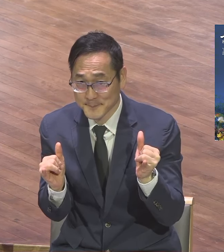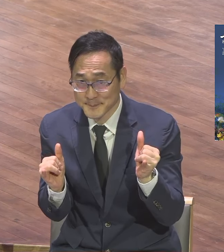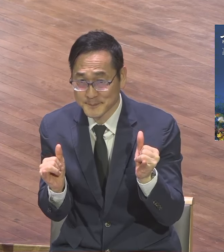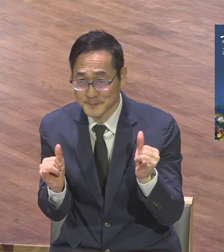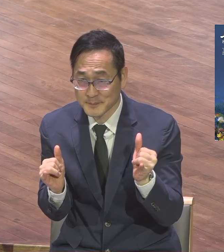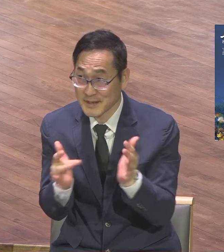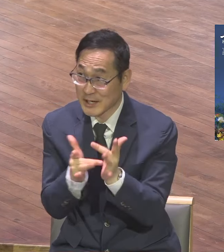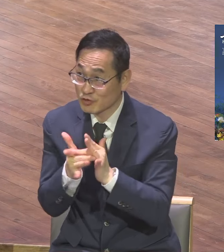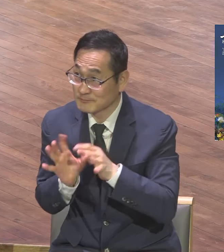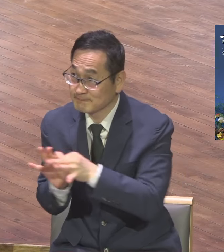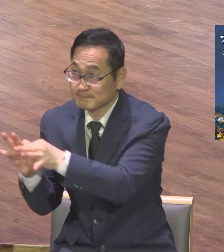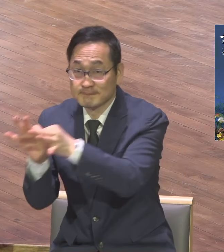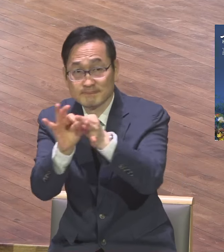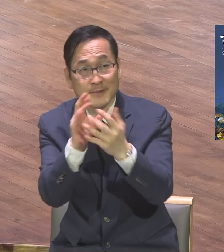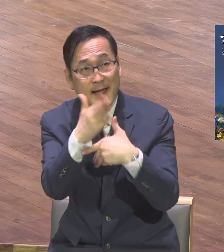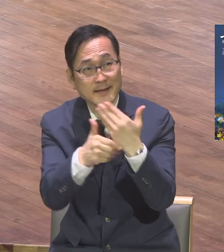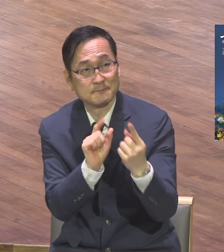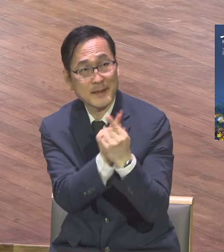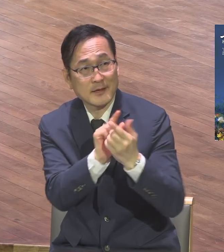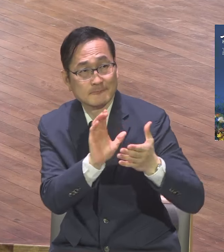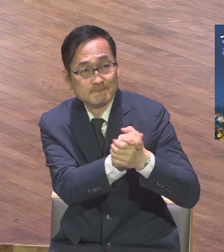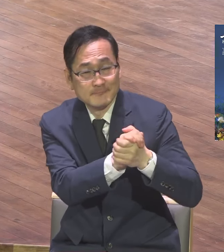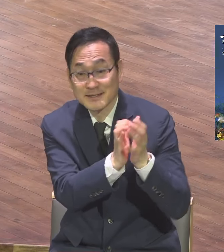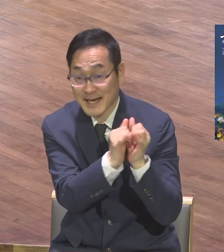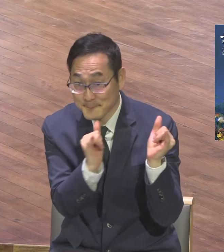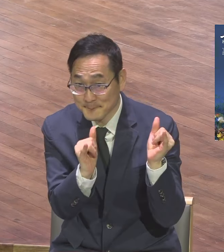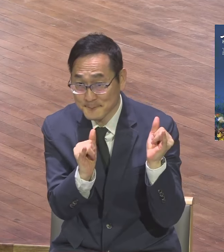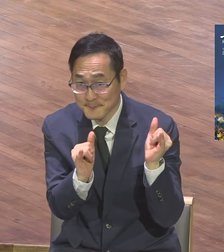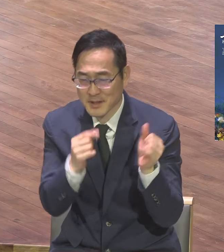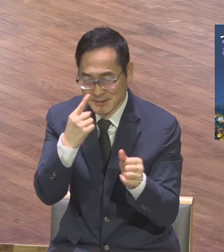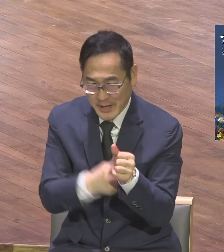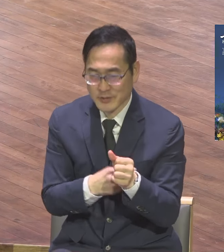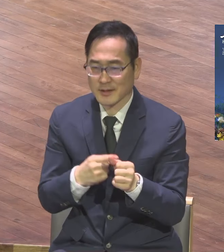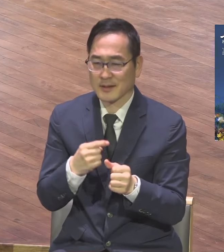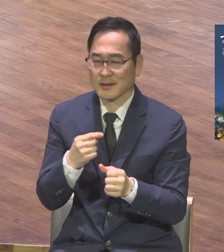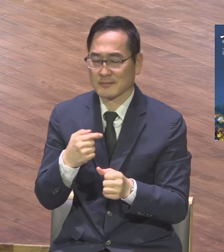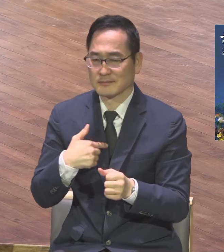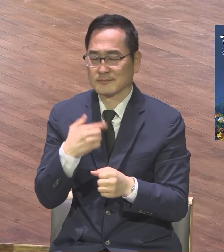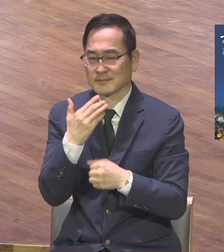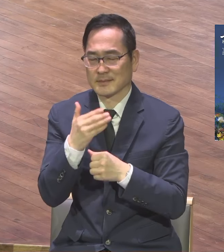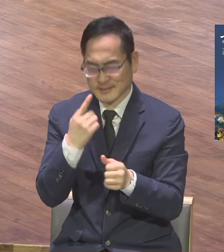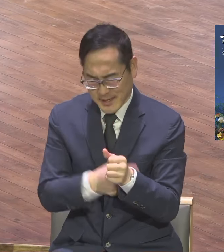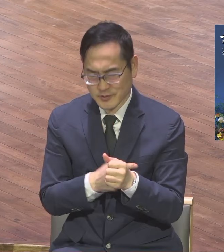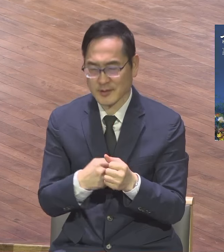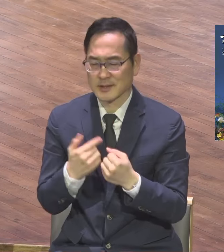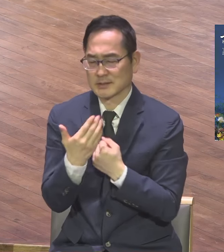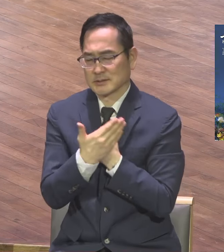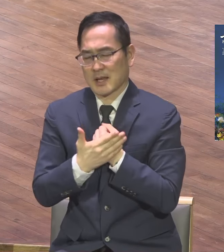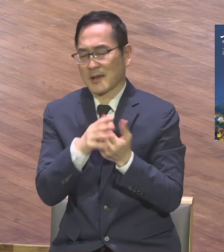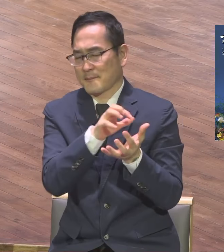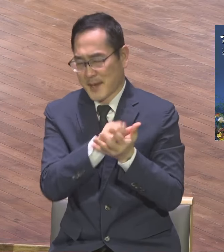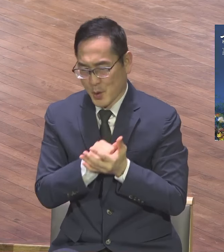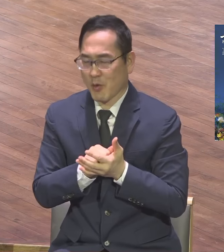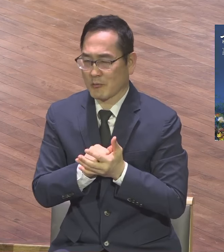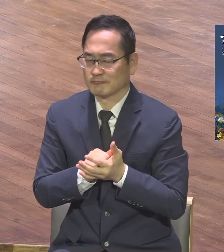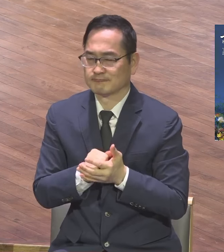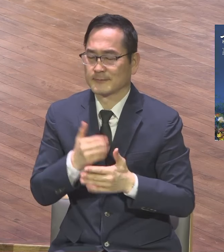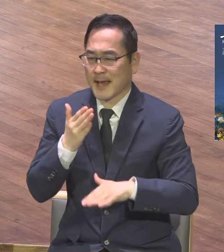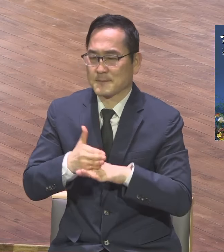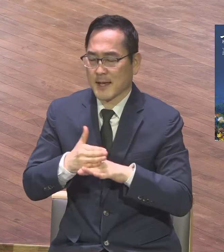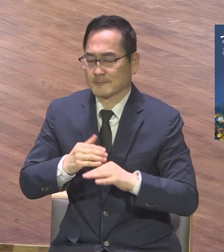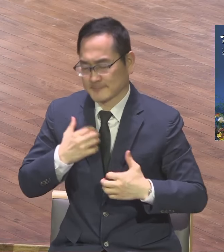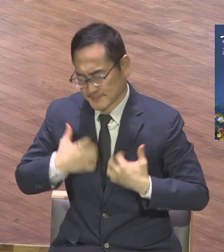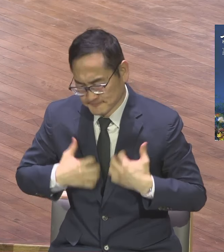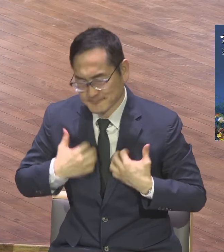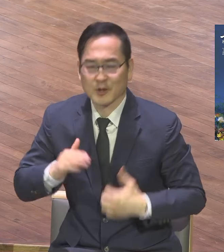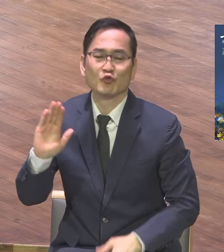하나님과 관계 회복된 사람은 자연스럽게 은혜로 행하게 되어 있다는 거지요. 은혜로 행하게 되어 있다. 특별히 오늘 본문에 보면